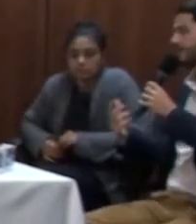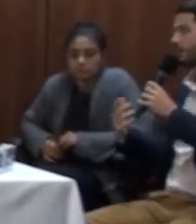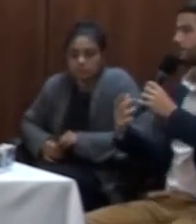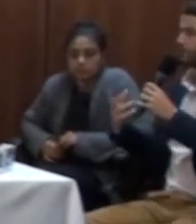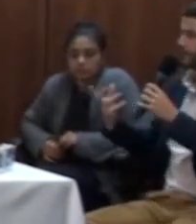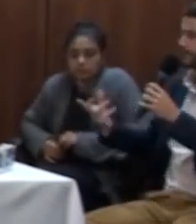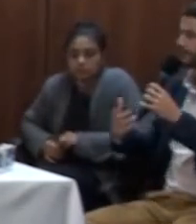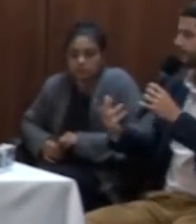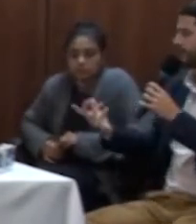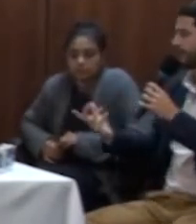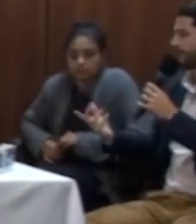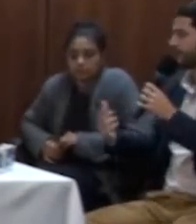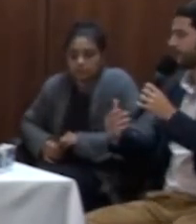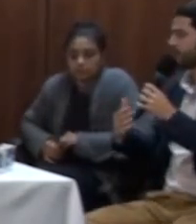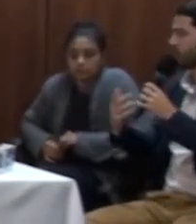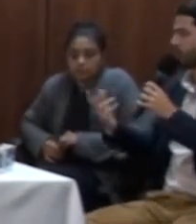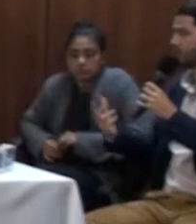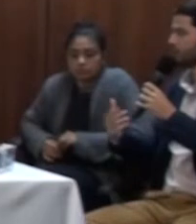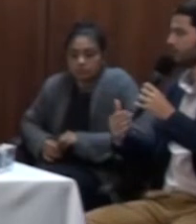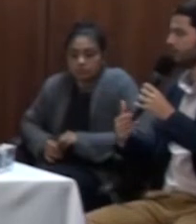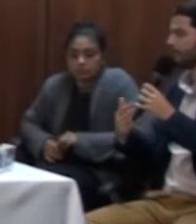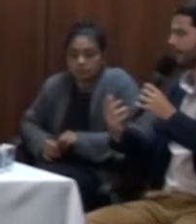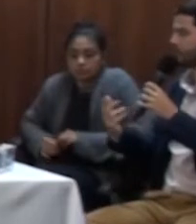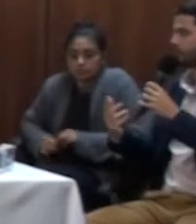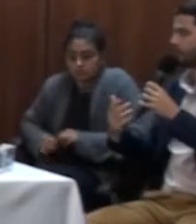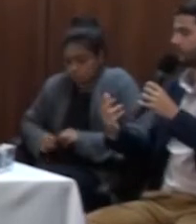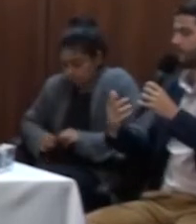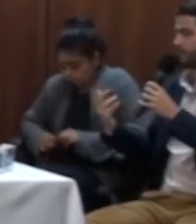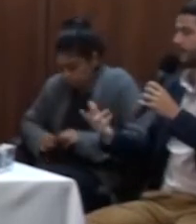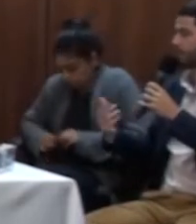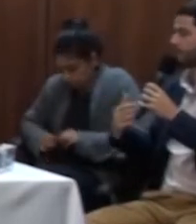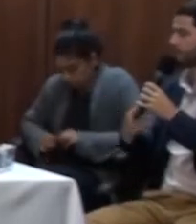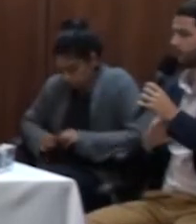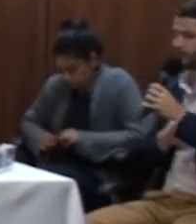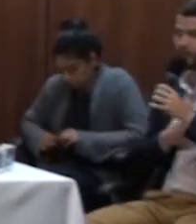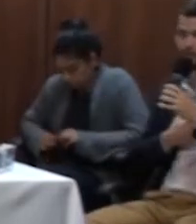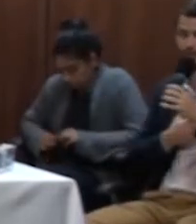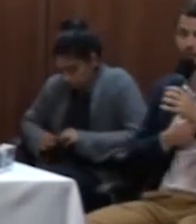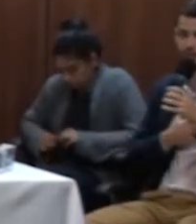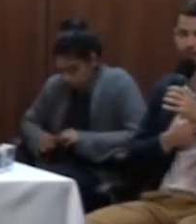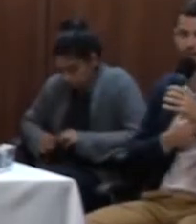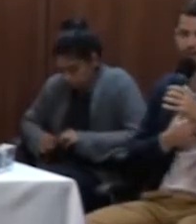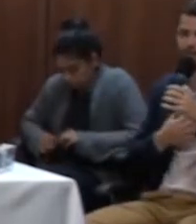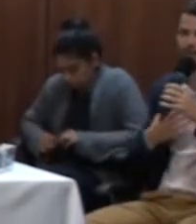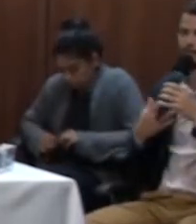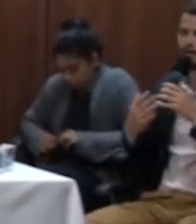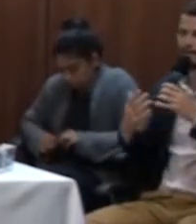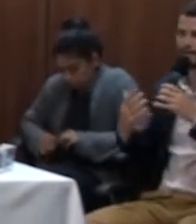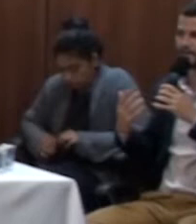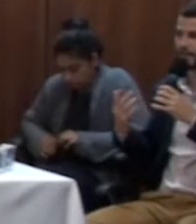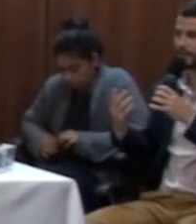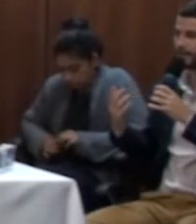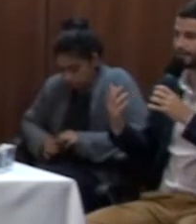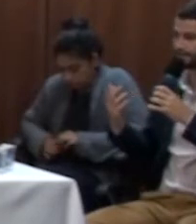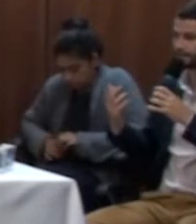A questão, talvez, que óbvio, isso está aberto a críticas, até porque é um olhar de quem está de fora.